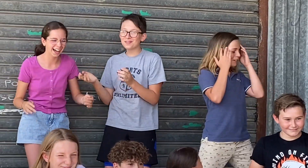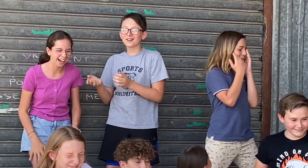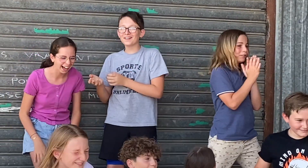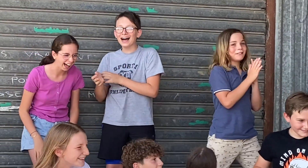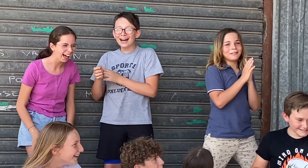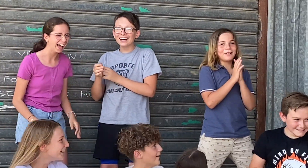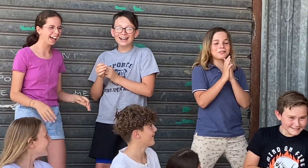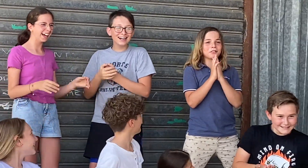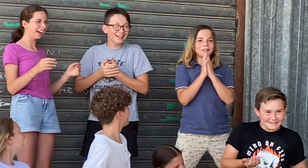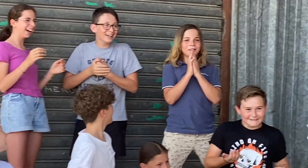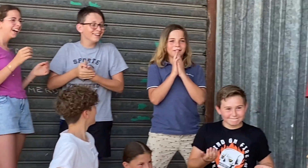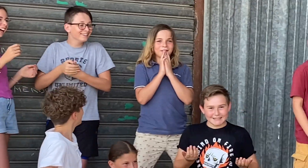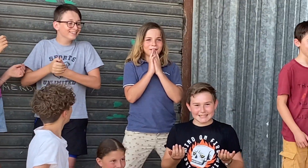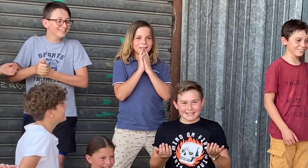juste une petite chanson. C'est bon, c'est bon.